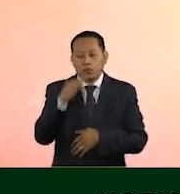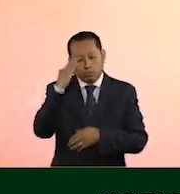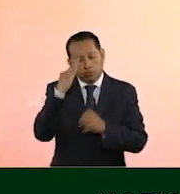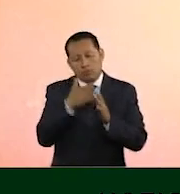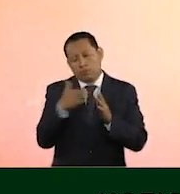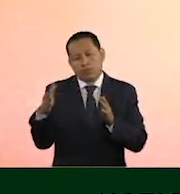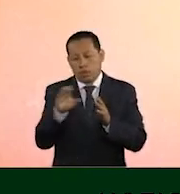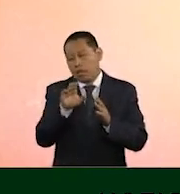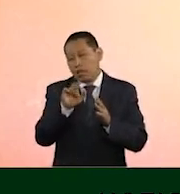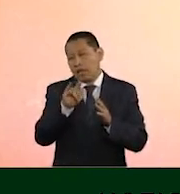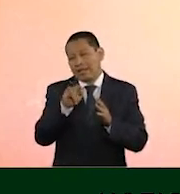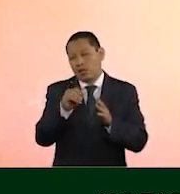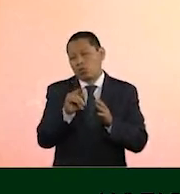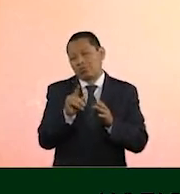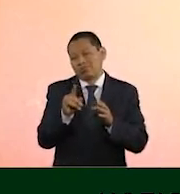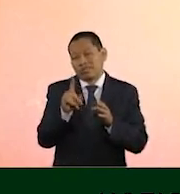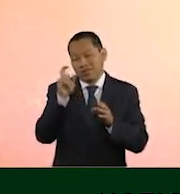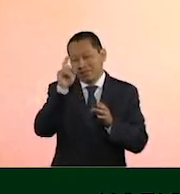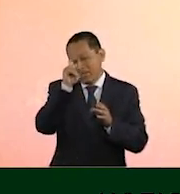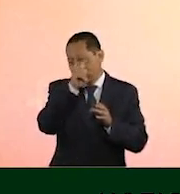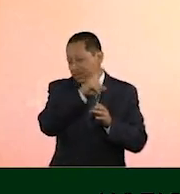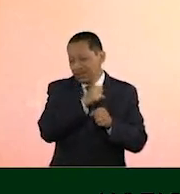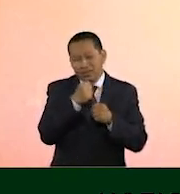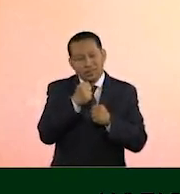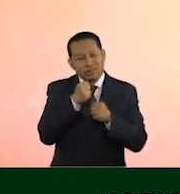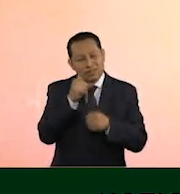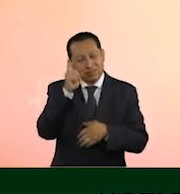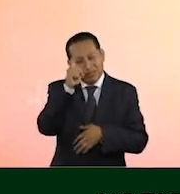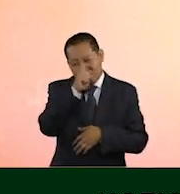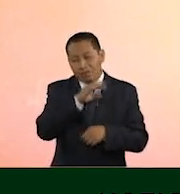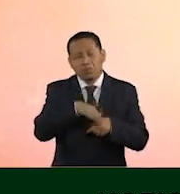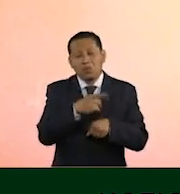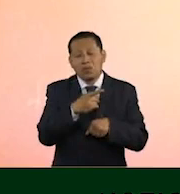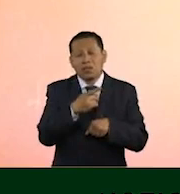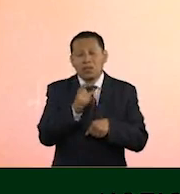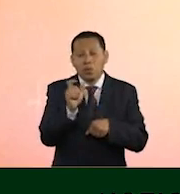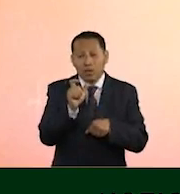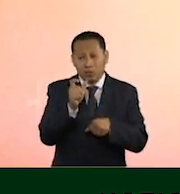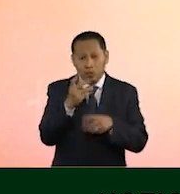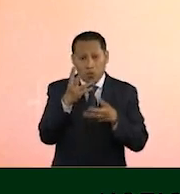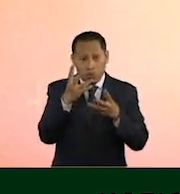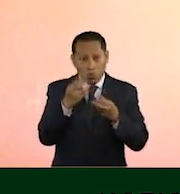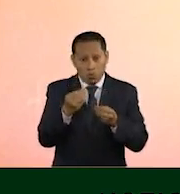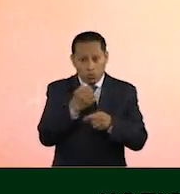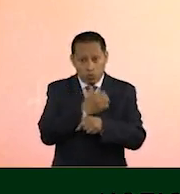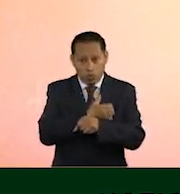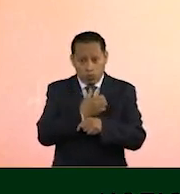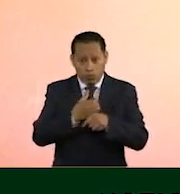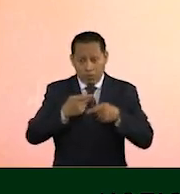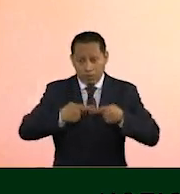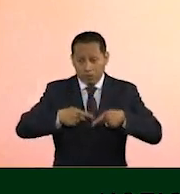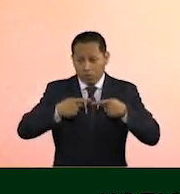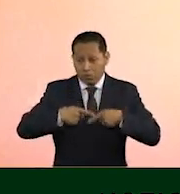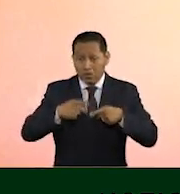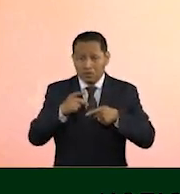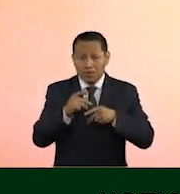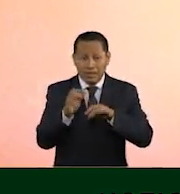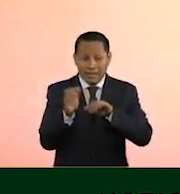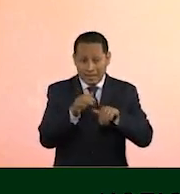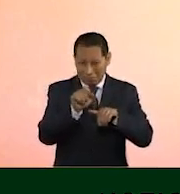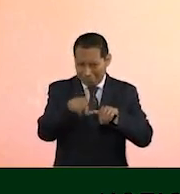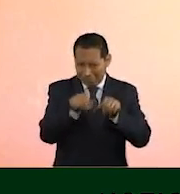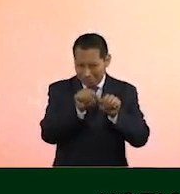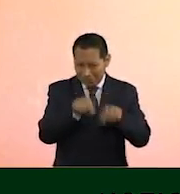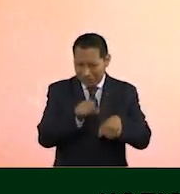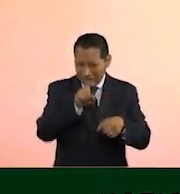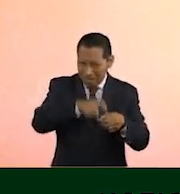crítica porque están a punto de jubilarse muchos compañeros que entraron con este